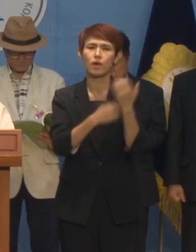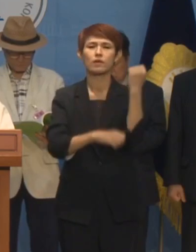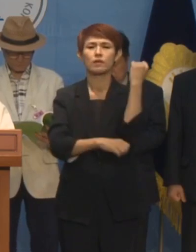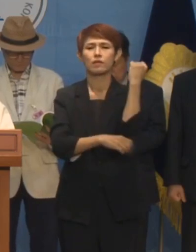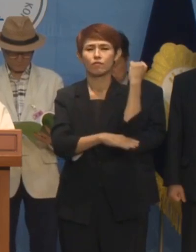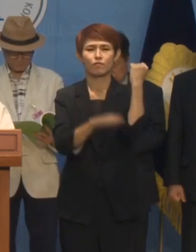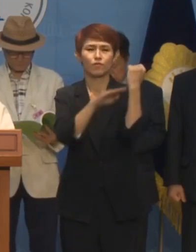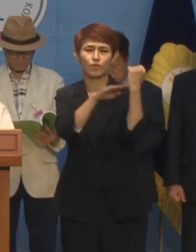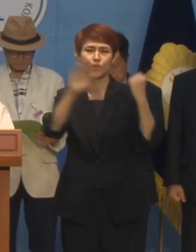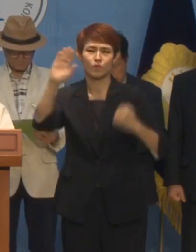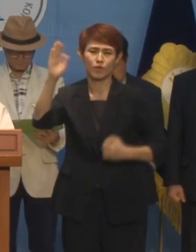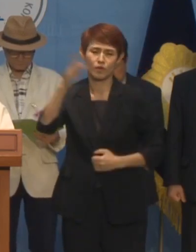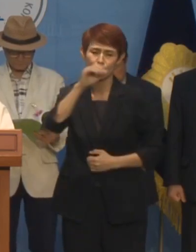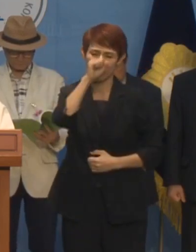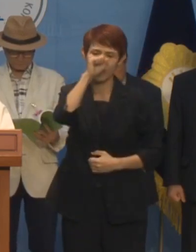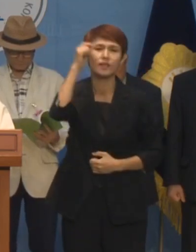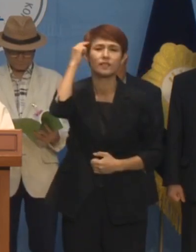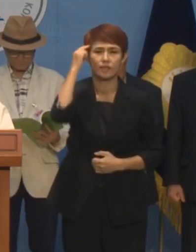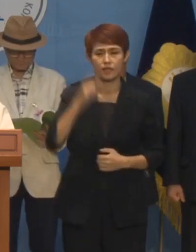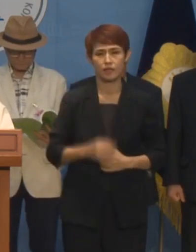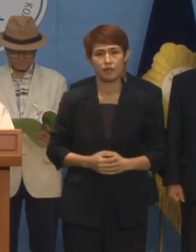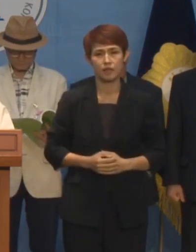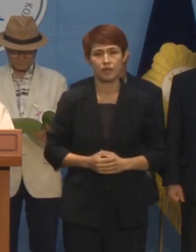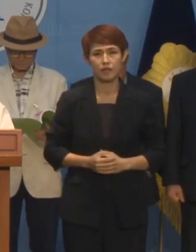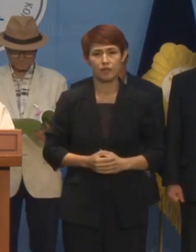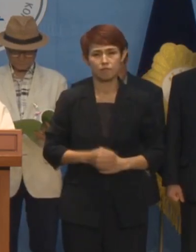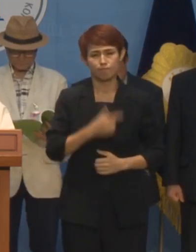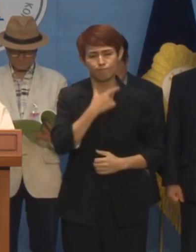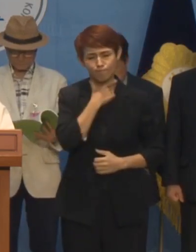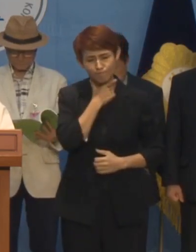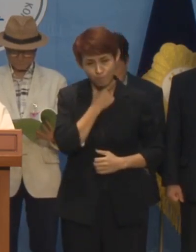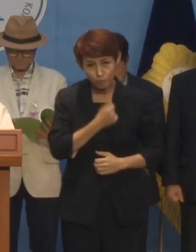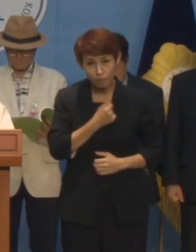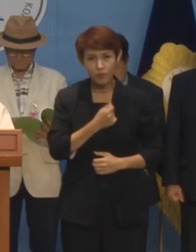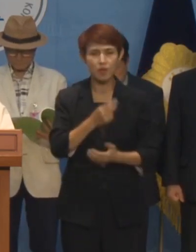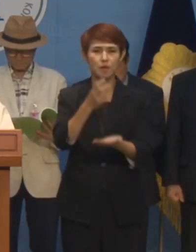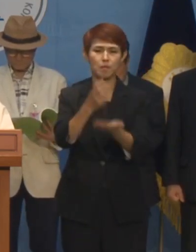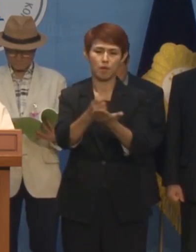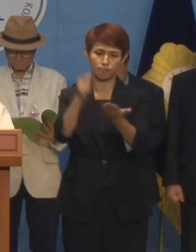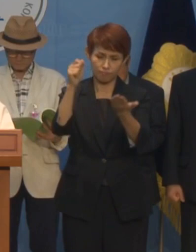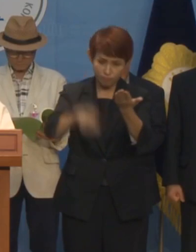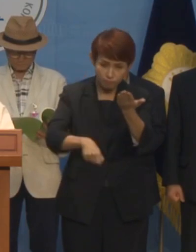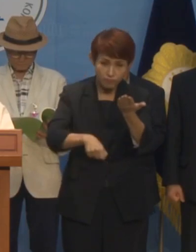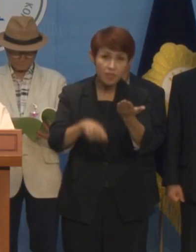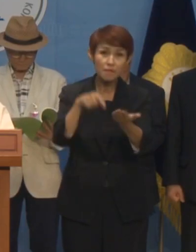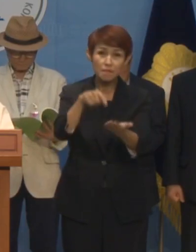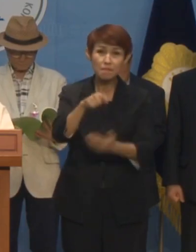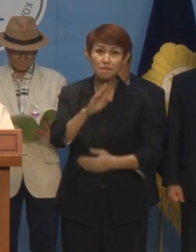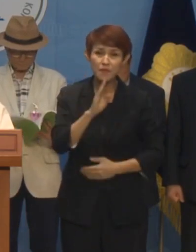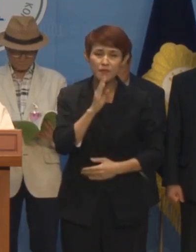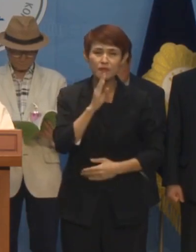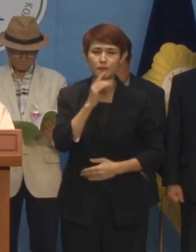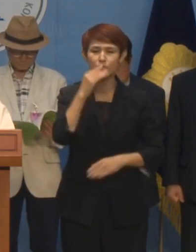기준이 되기를 바랐다. 그러한 바람과 여망이 법률로 만들어지게 되는 것이 바로